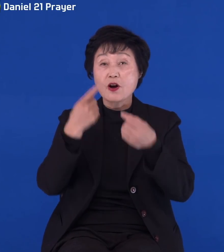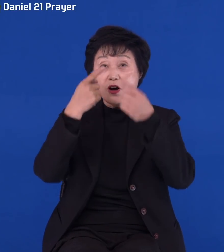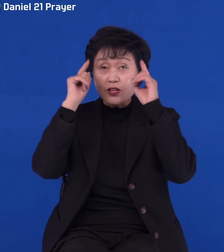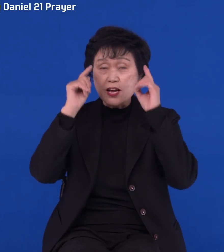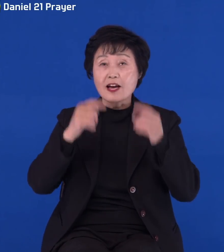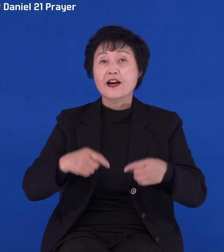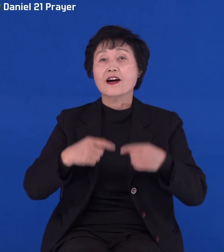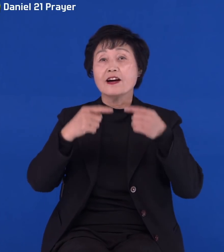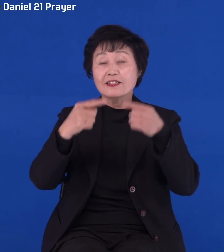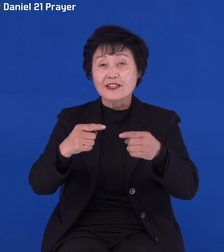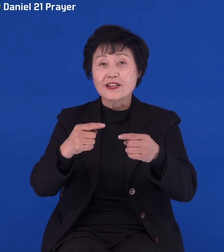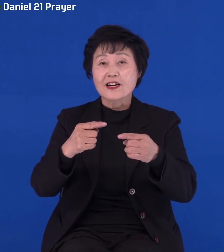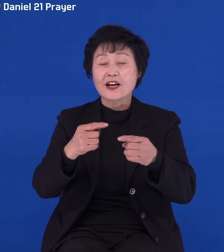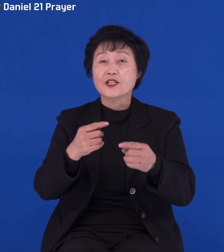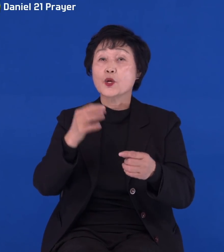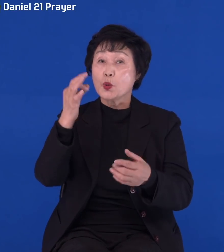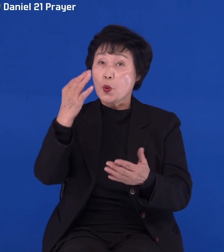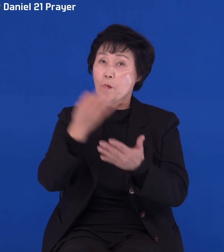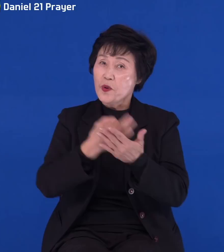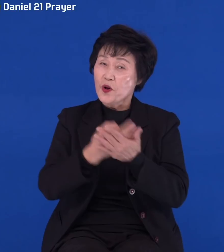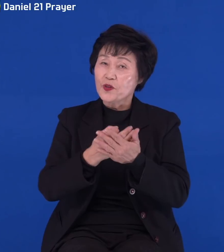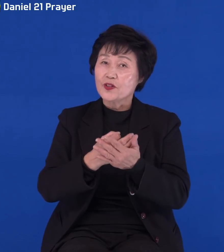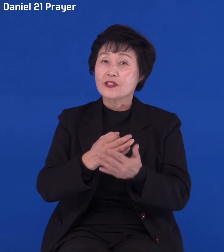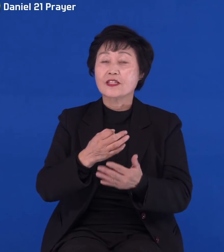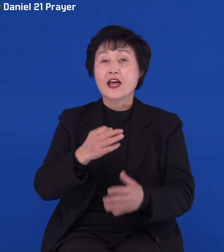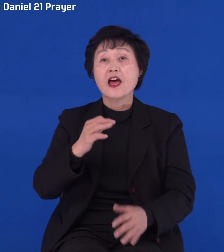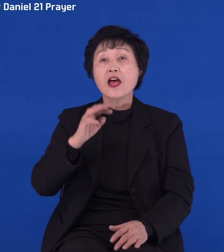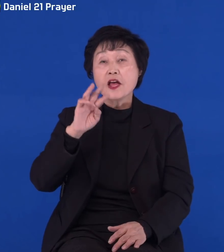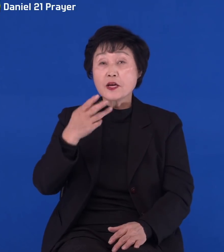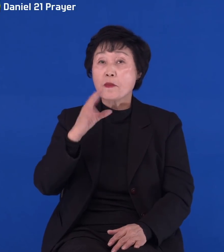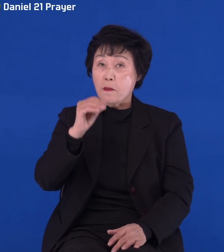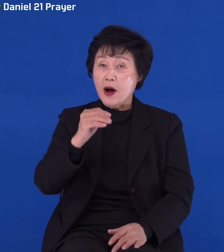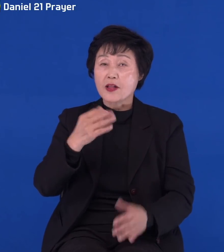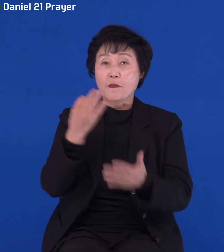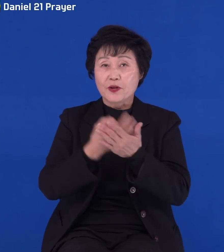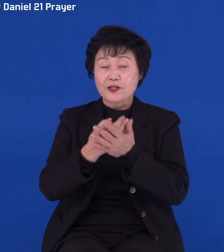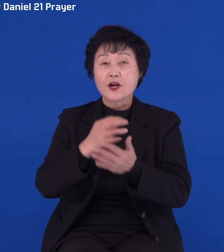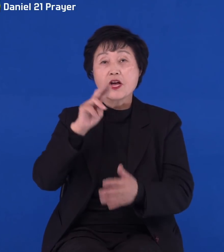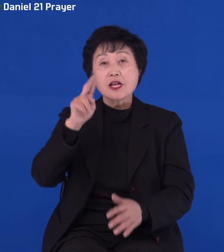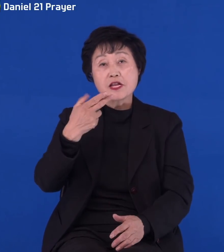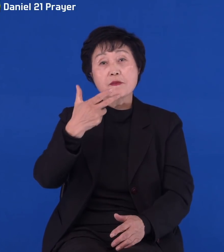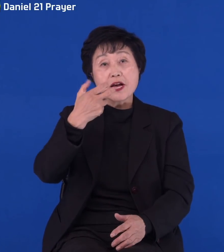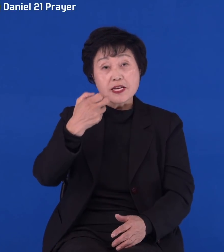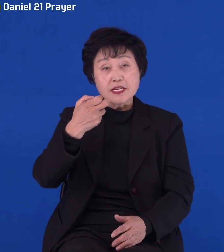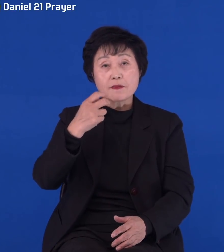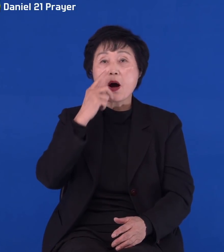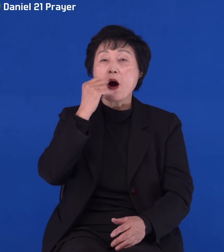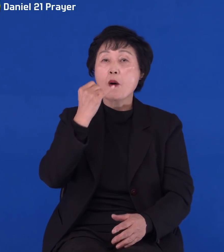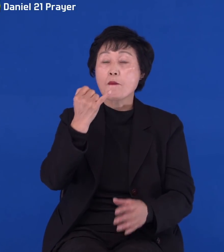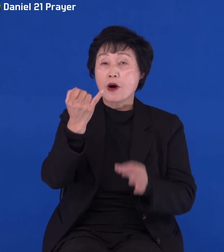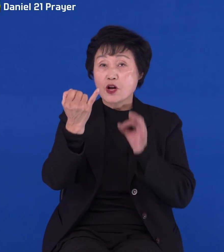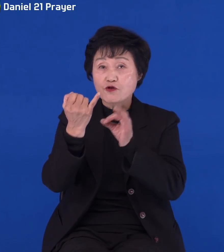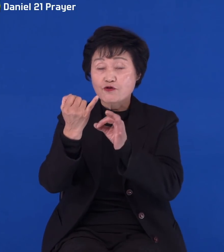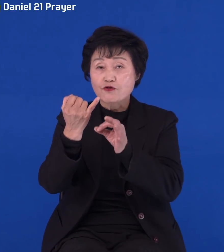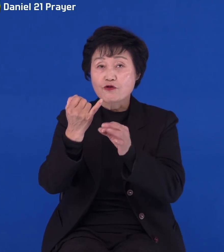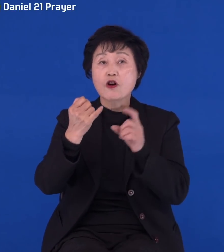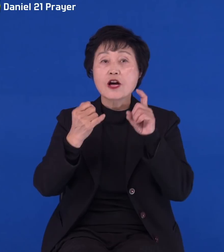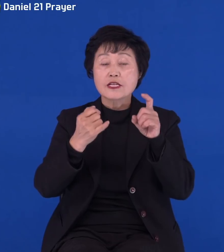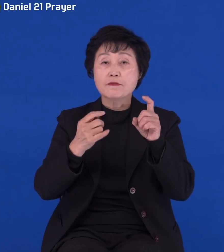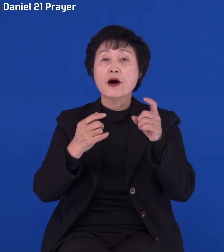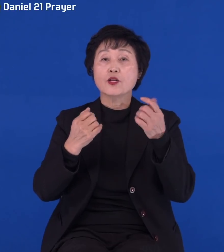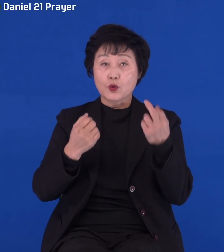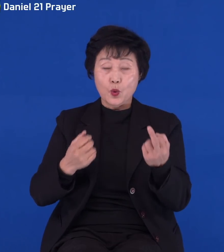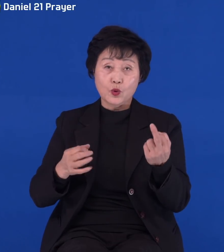처음으로 300만 원을 벌게 됩니다. 270만 원을 어머니께 드리고 20만 원은 제가 쓰고 10만 원 동생을 줬더니 동생이 갑자기